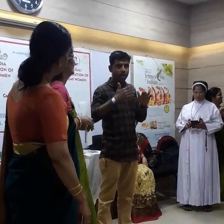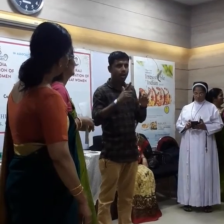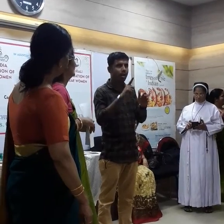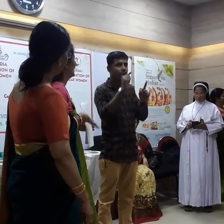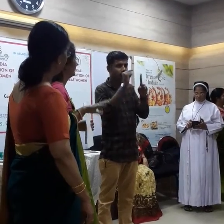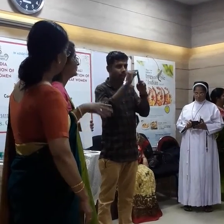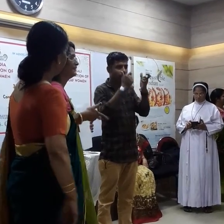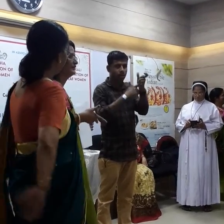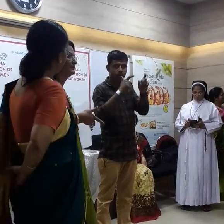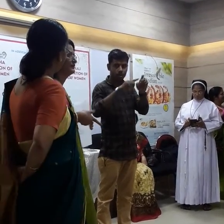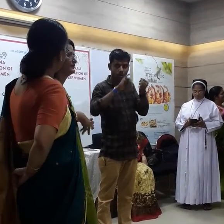കമ്പ്യൂട്ടർ പഠിച്ചു.